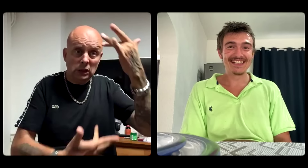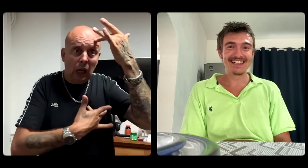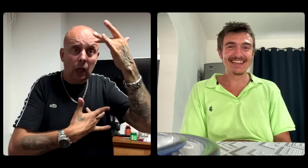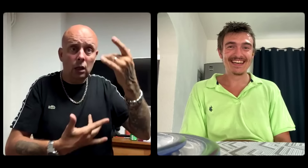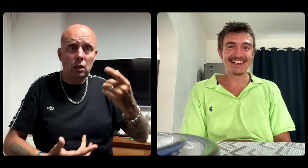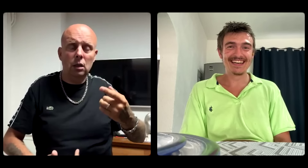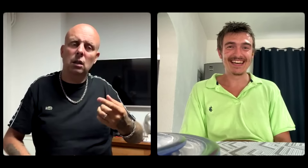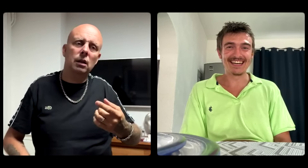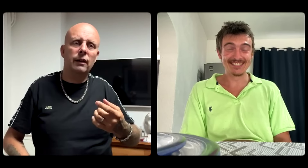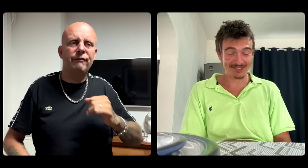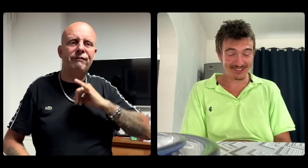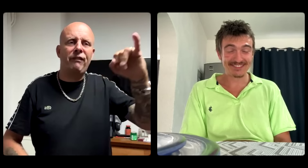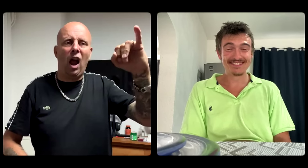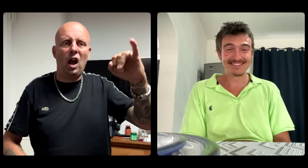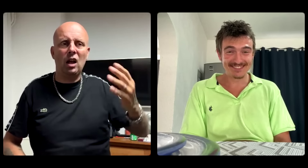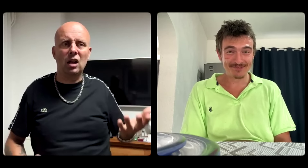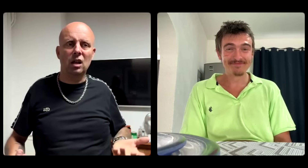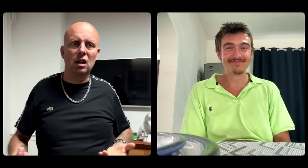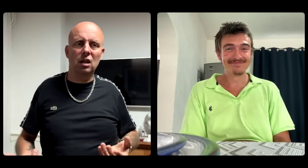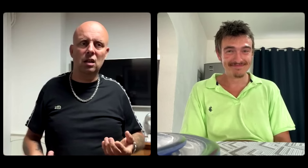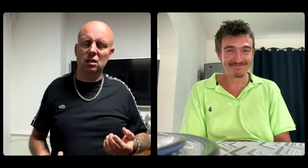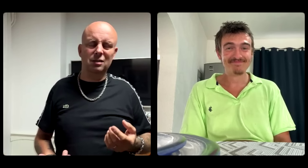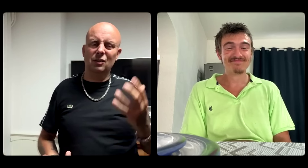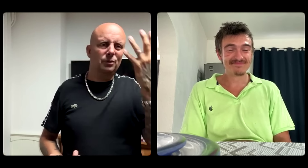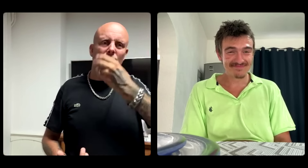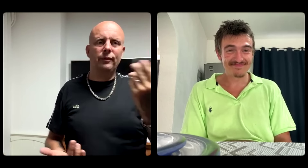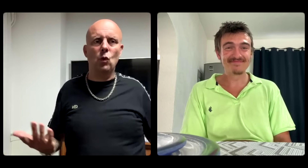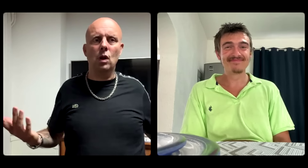Dat is toch heel mooi.